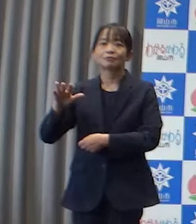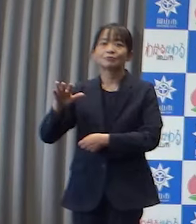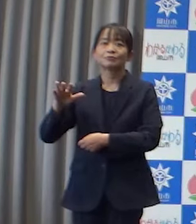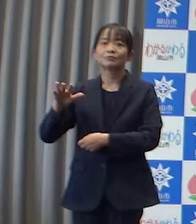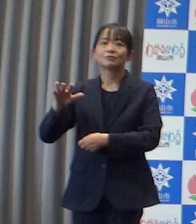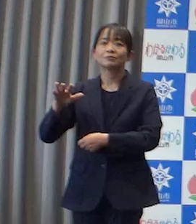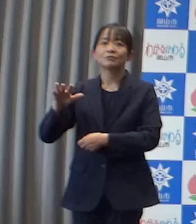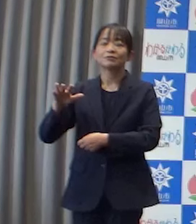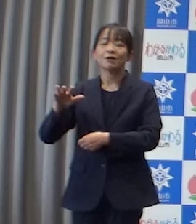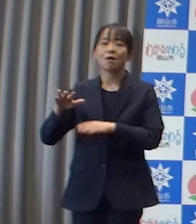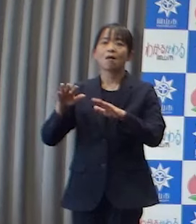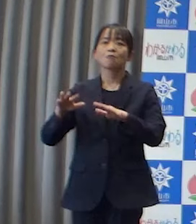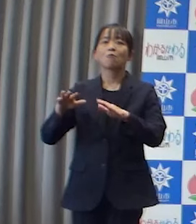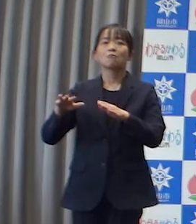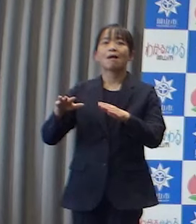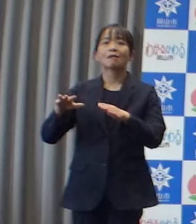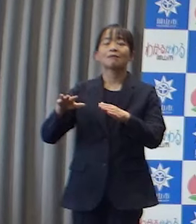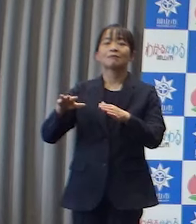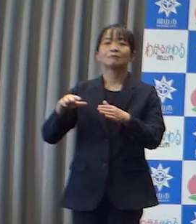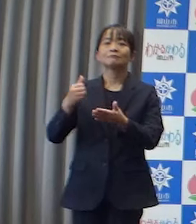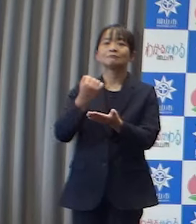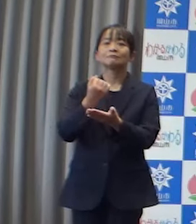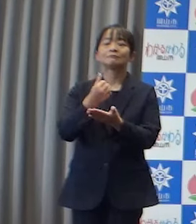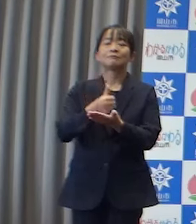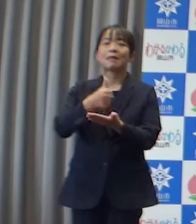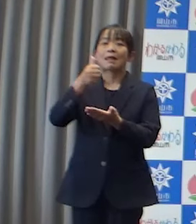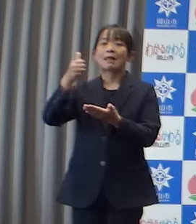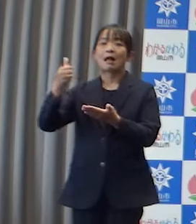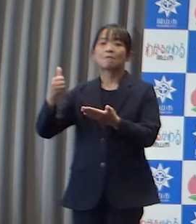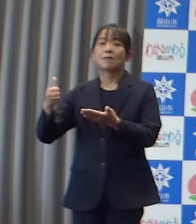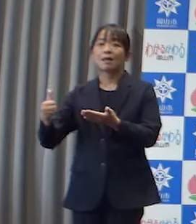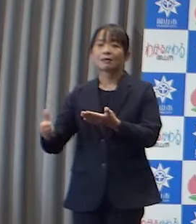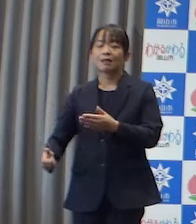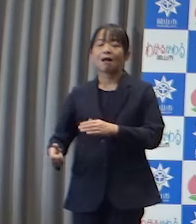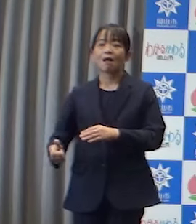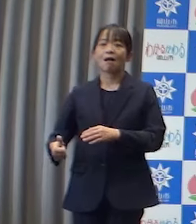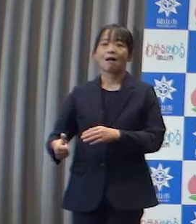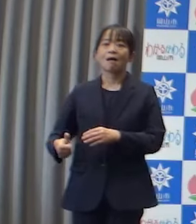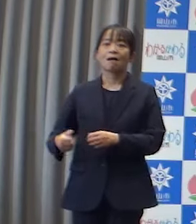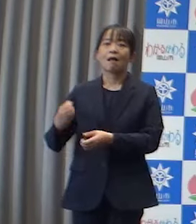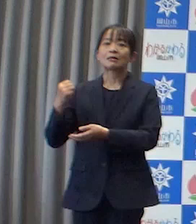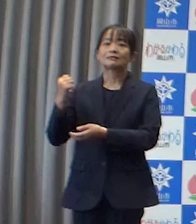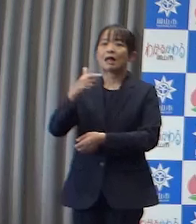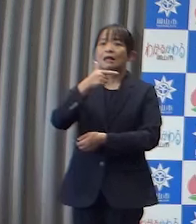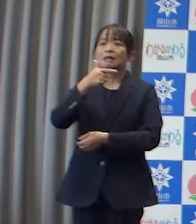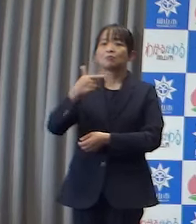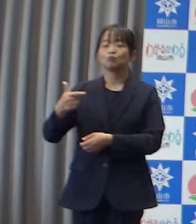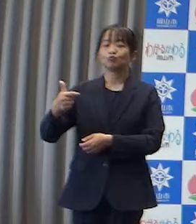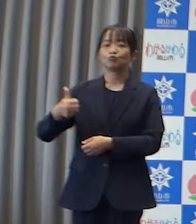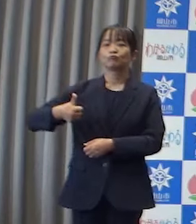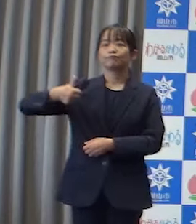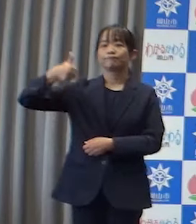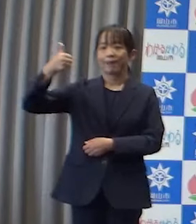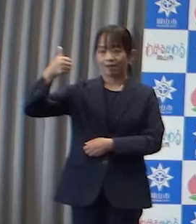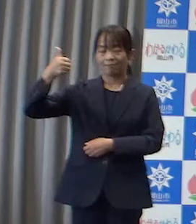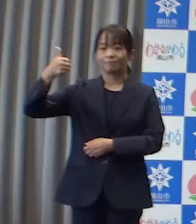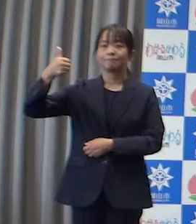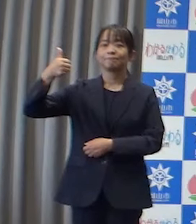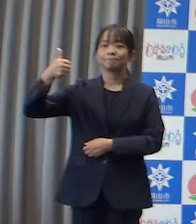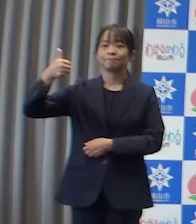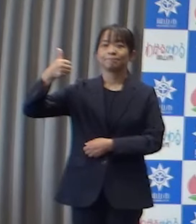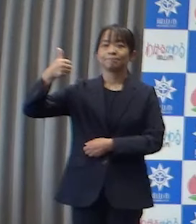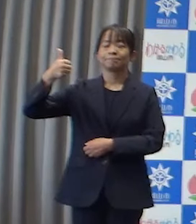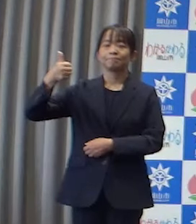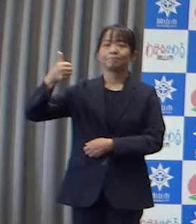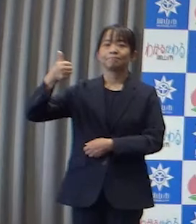神田っていう財務官がいますけど、その何代か前の財務官であります。一